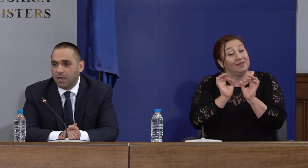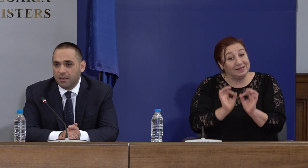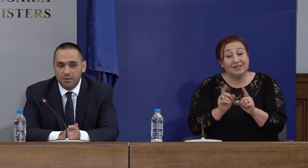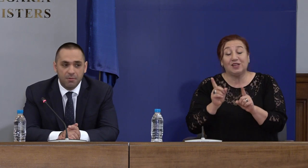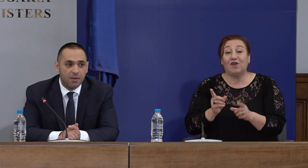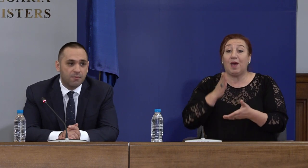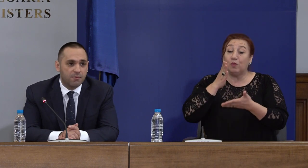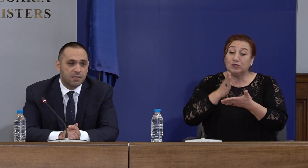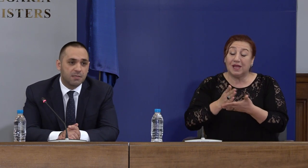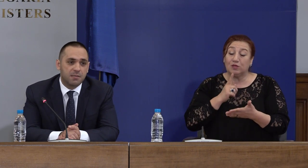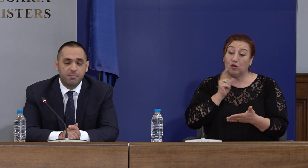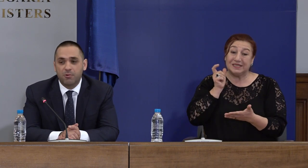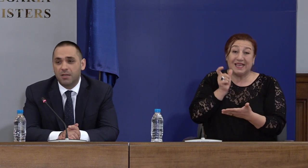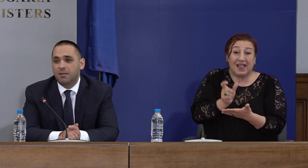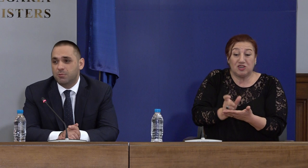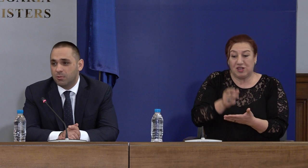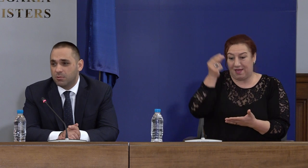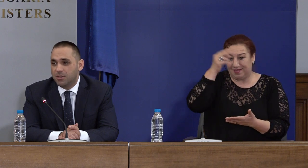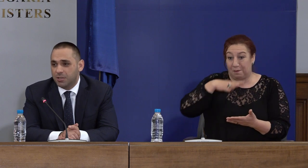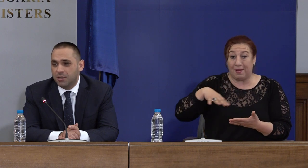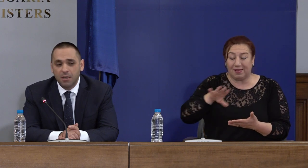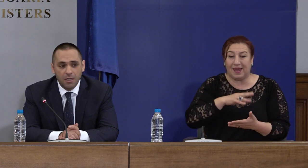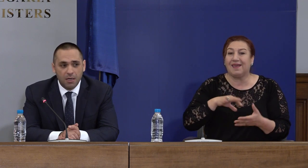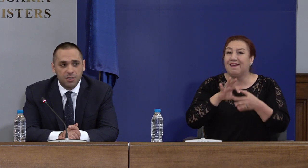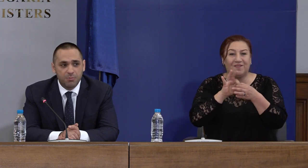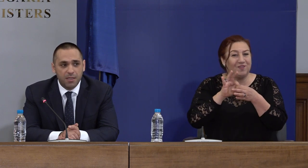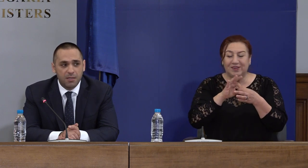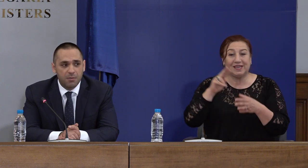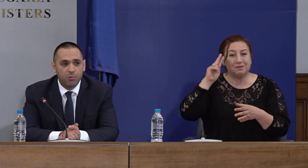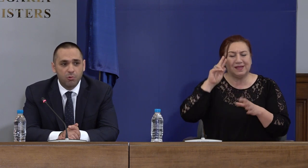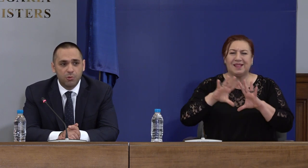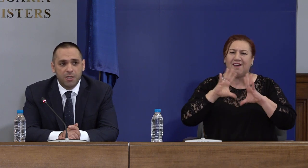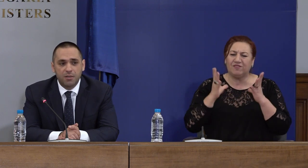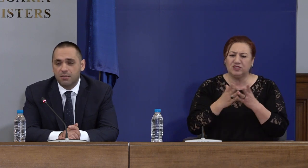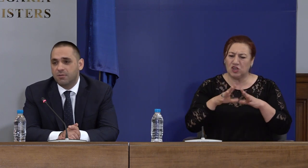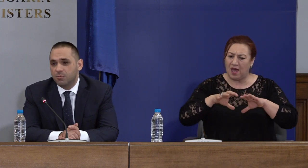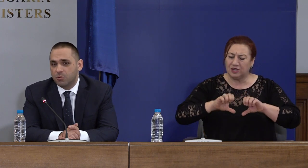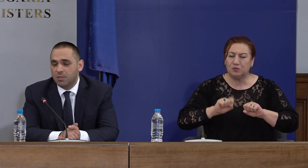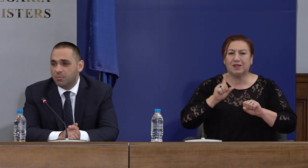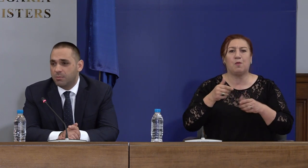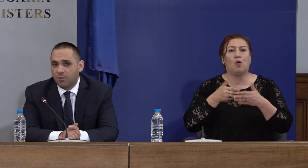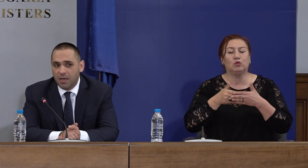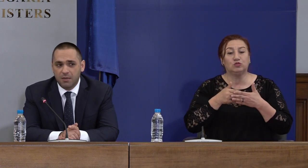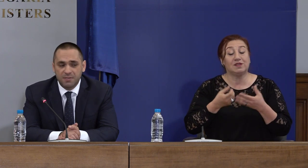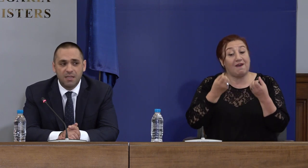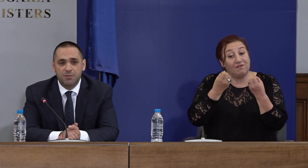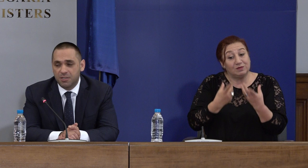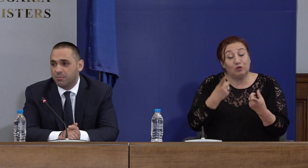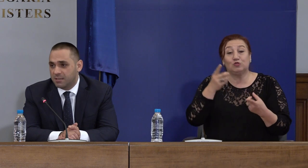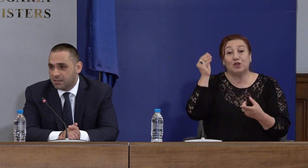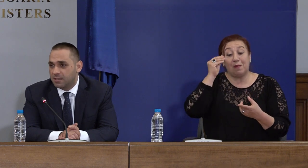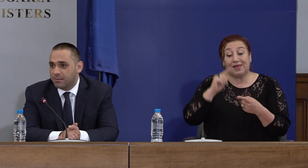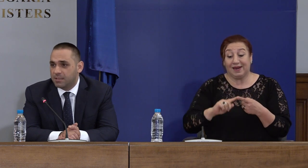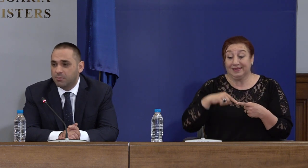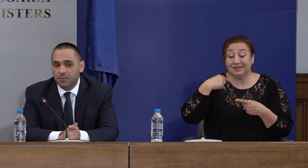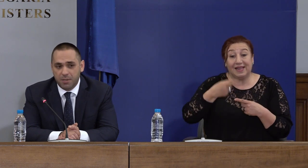на България във връзка с изпълнение на абсолютно всички ангажименти по отношение на възможността да бъде България в следващия